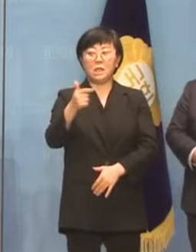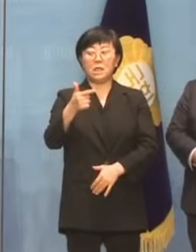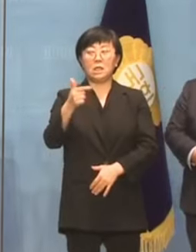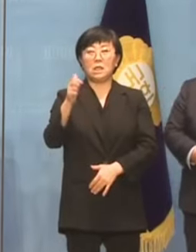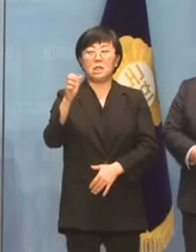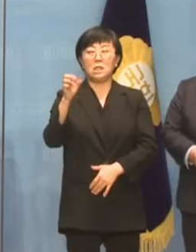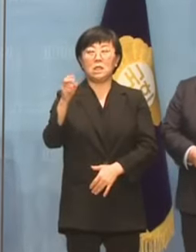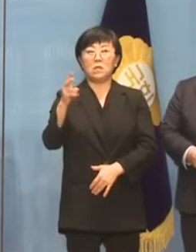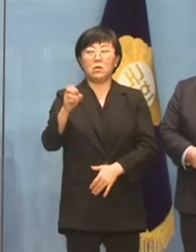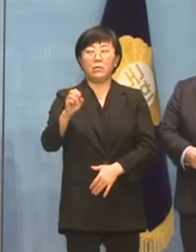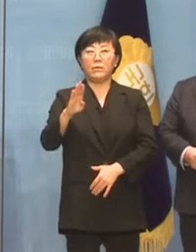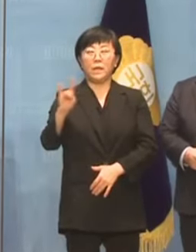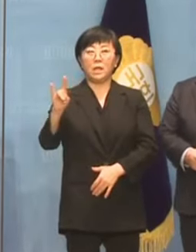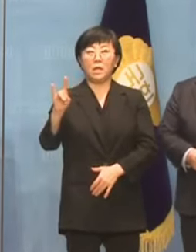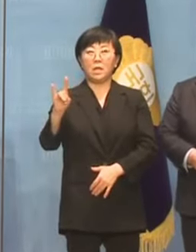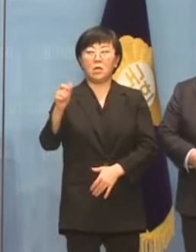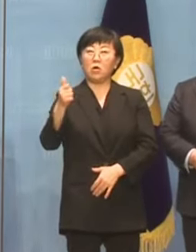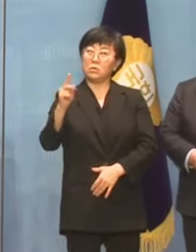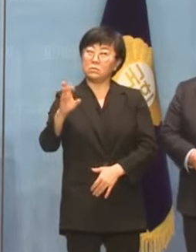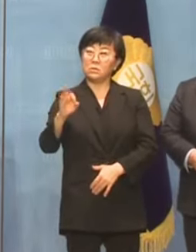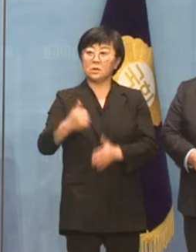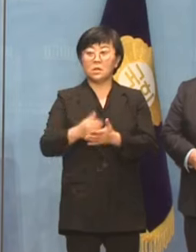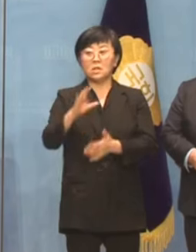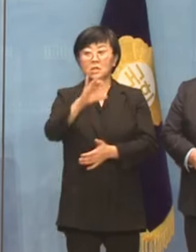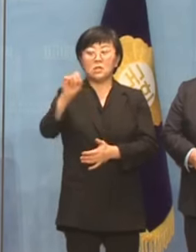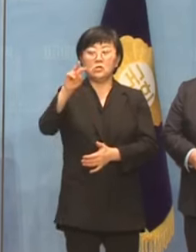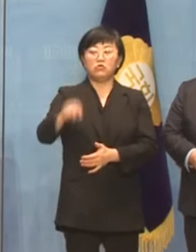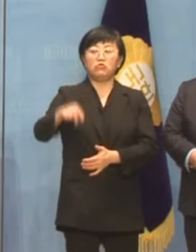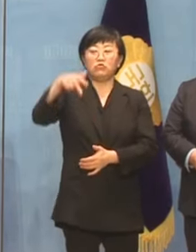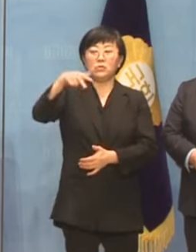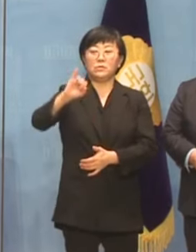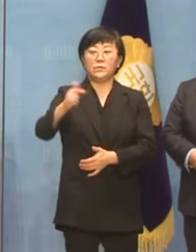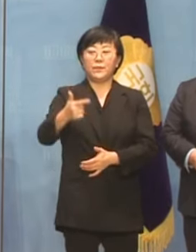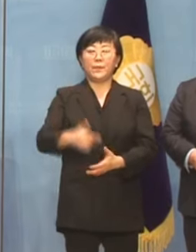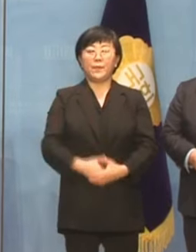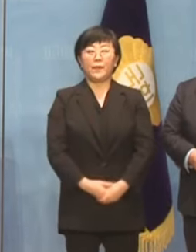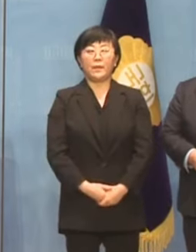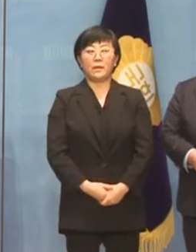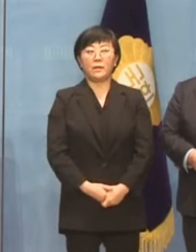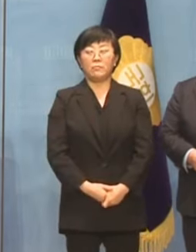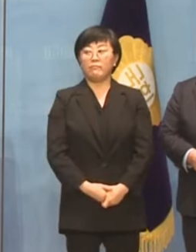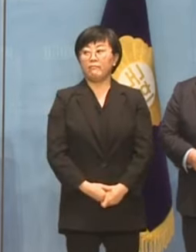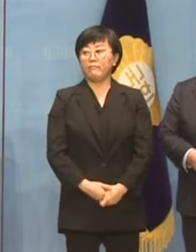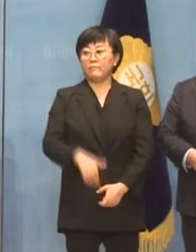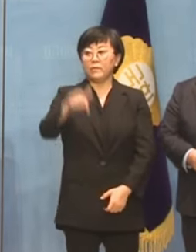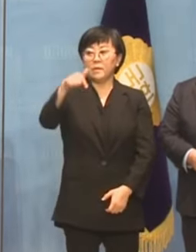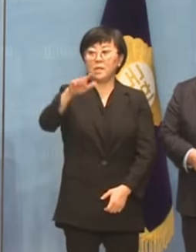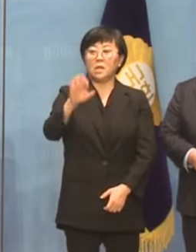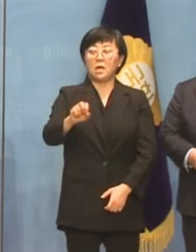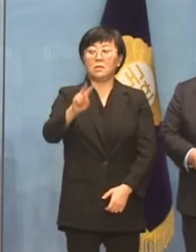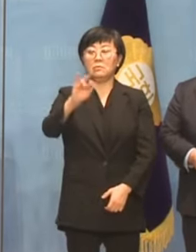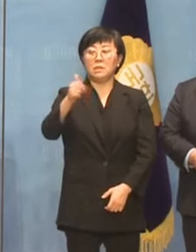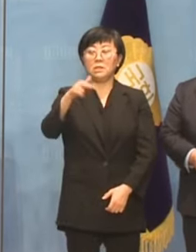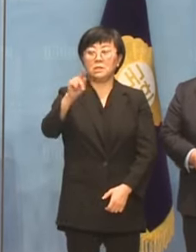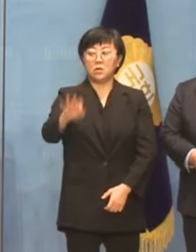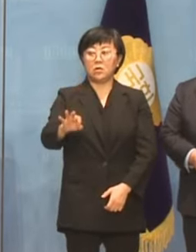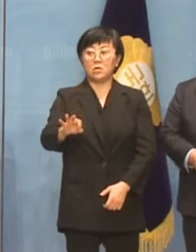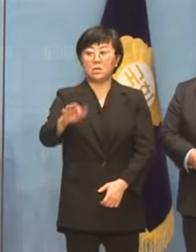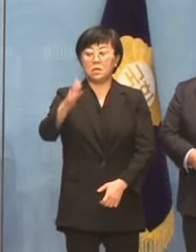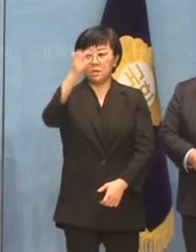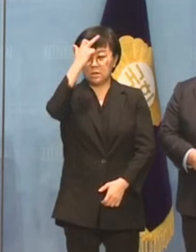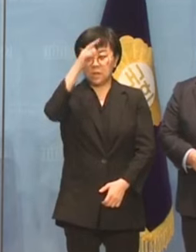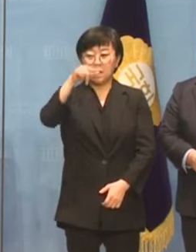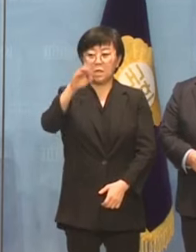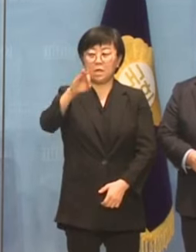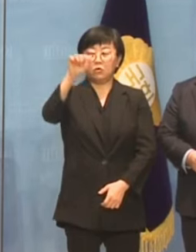오셨습니다. 네. 그리고 이수진 비례 국회의원님 오셨습니다. 네. 강민정 의원님 오셨습니다. 최강욱